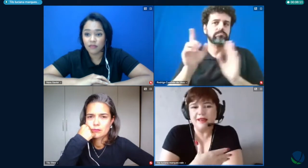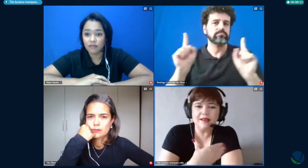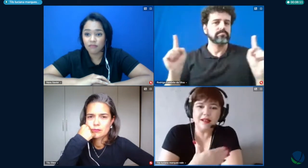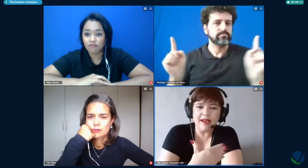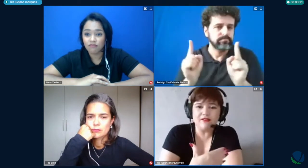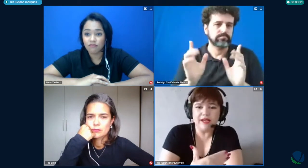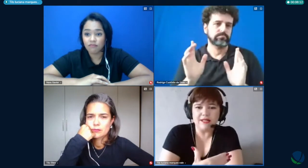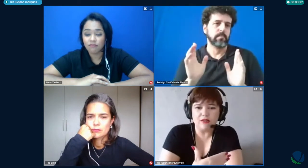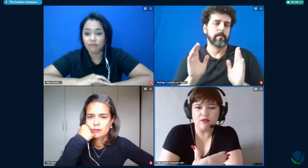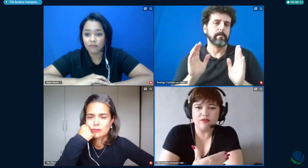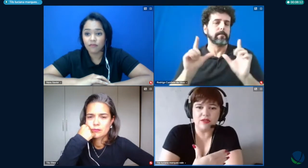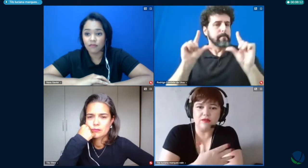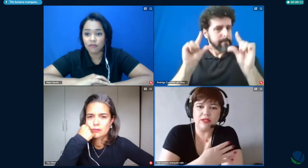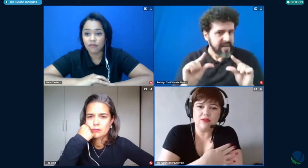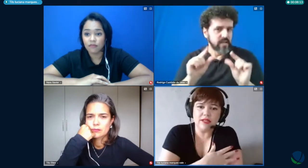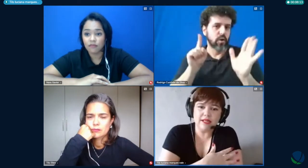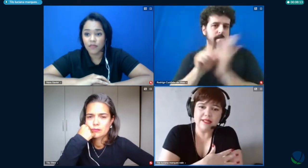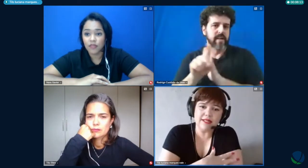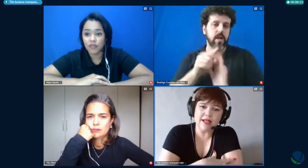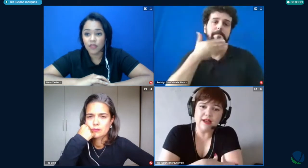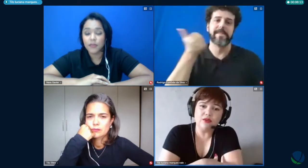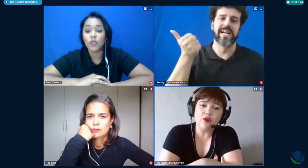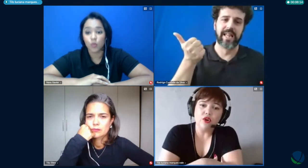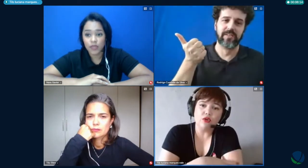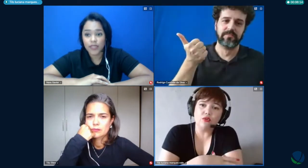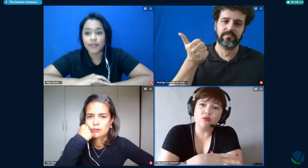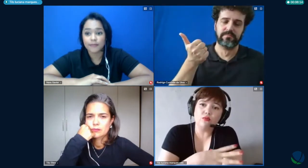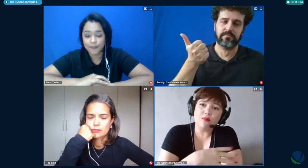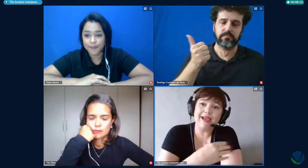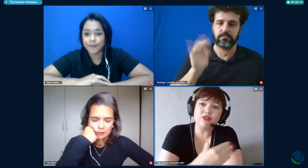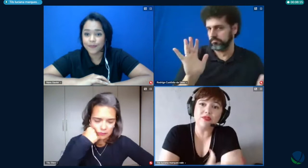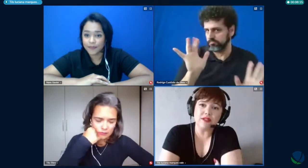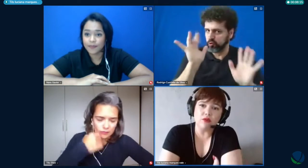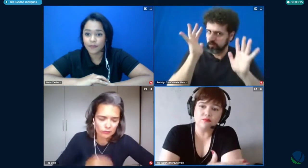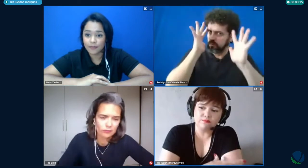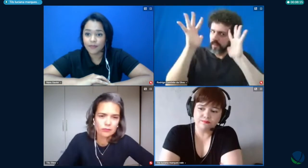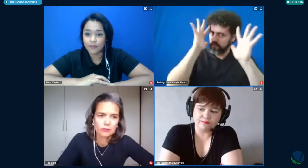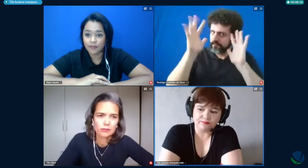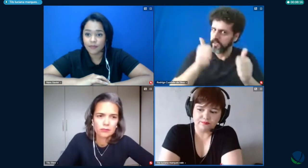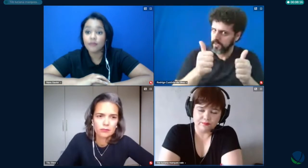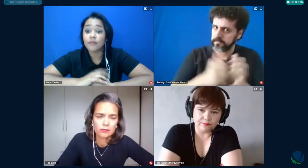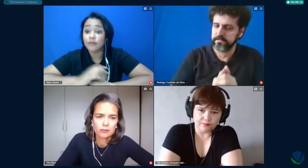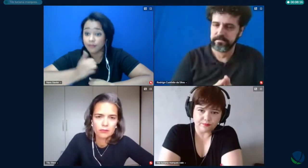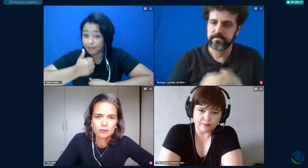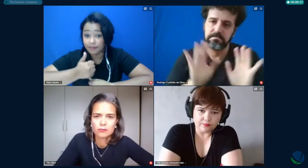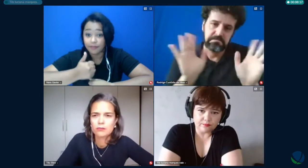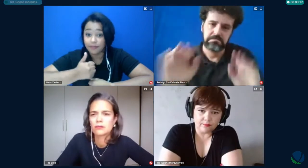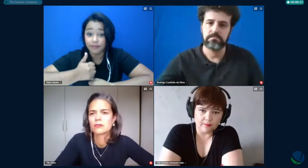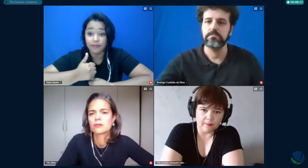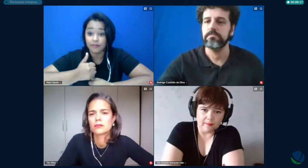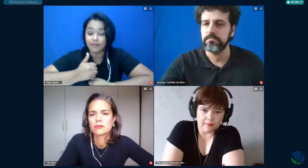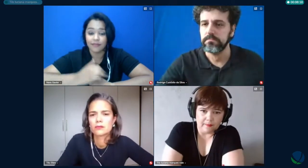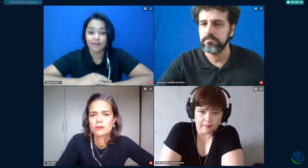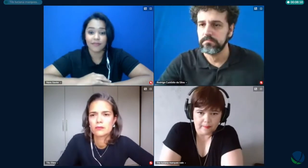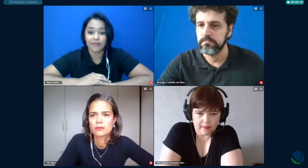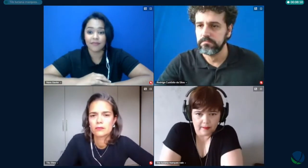lê e leva a essa confusão. Então, seria necessário uma redução.